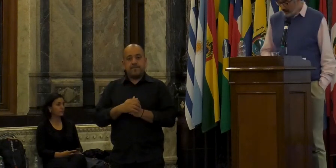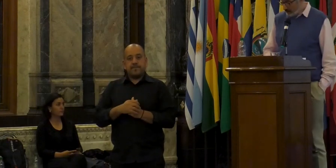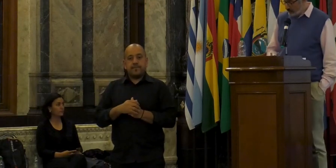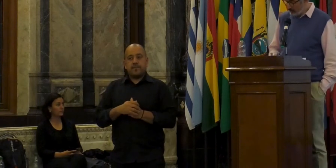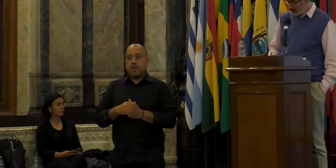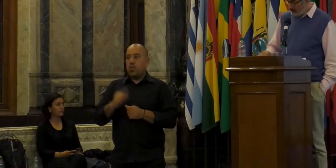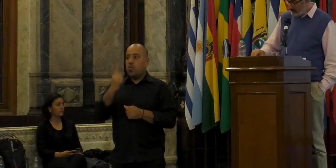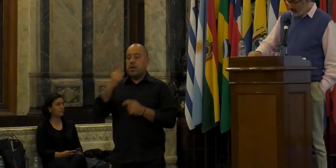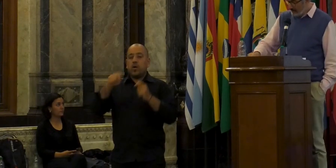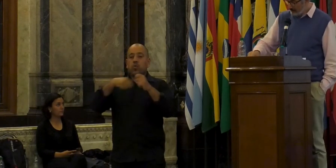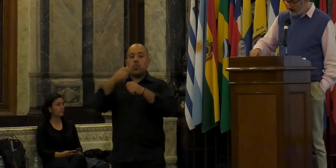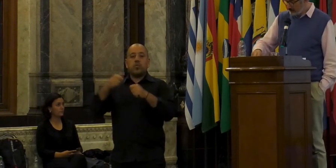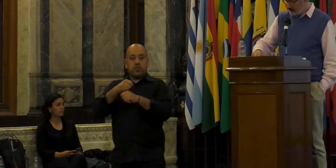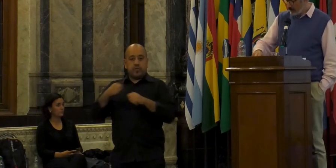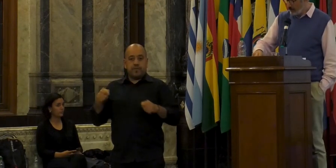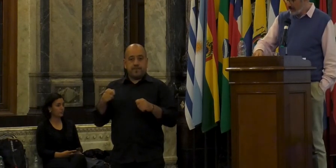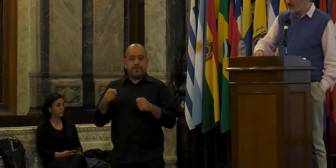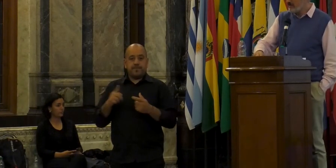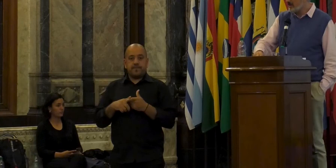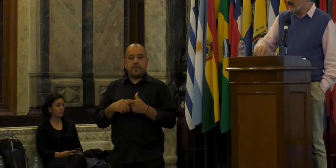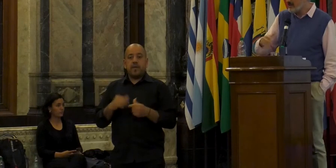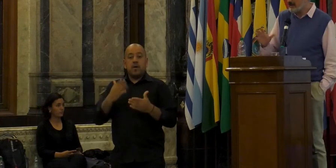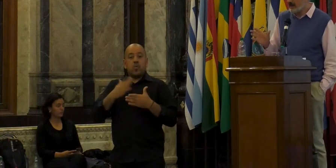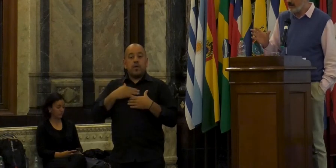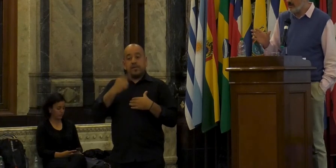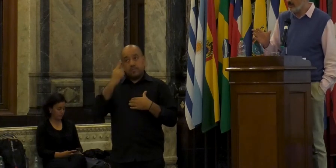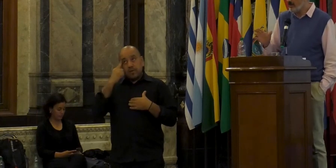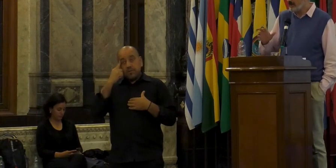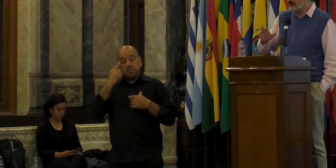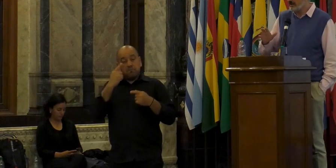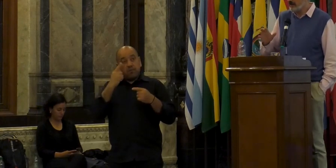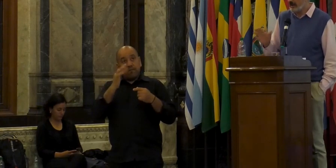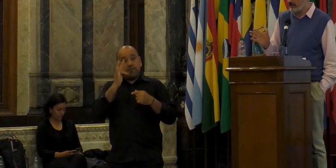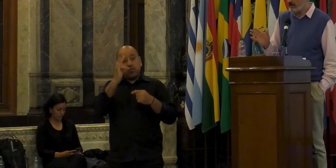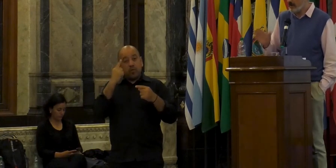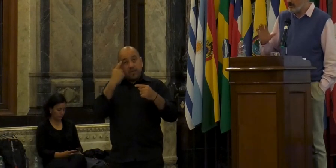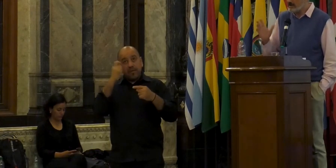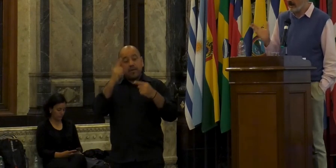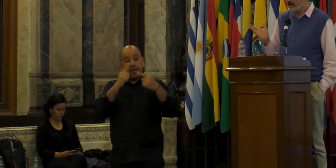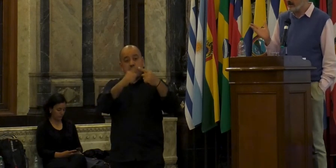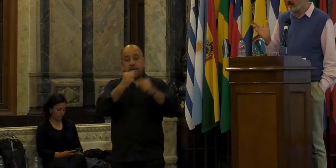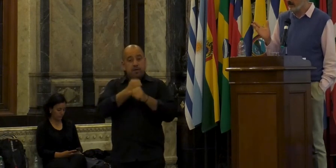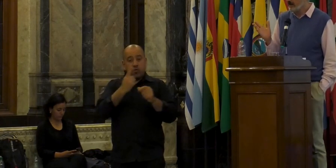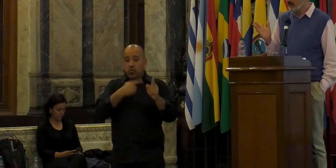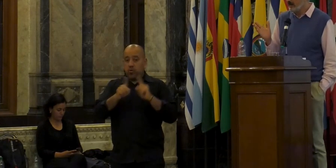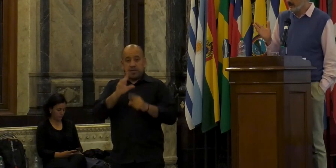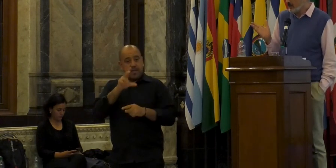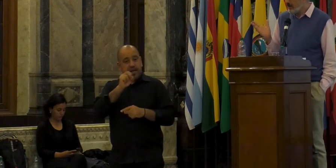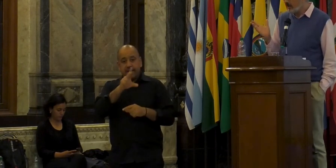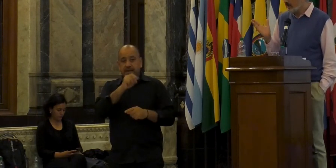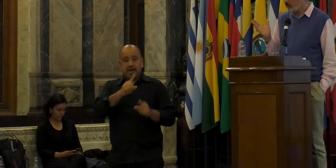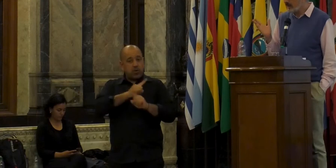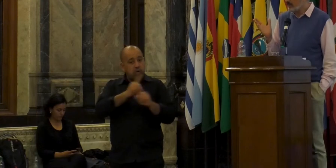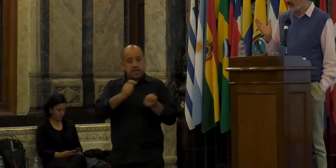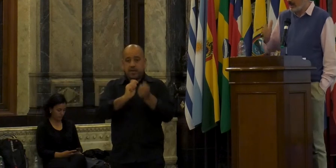unas pequeñas conclusiones. La primera, ¿cuál es mi perspectiva de trabajo? No es la reforma, no es la crítica, que está